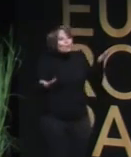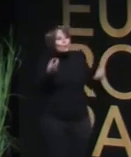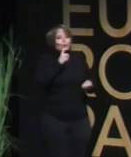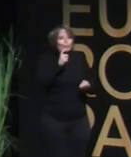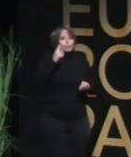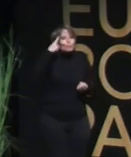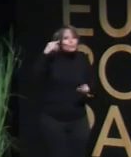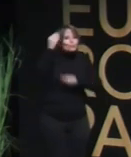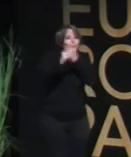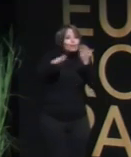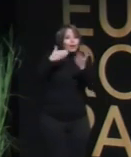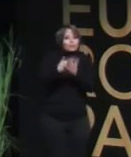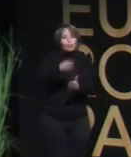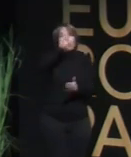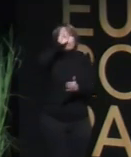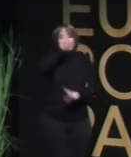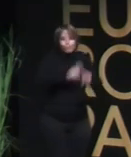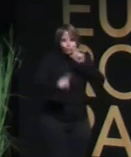hacer hasta que tenemos el problema delante, ¿vale?